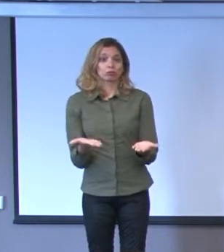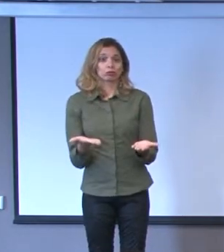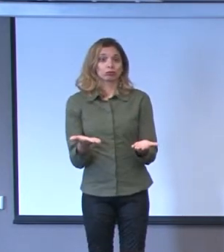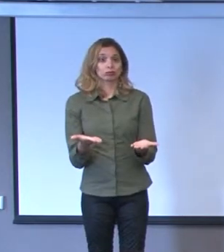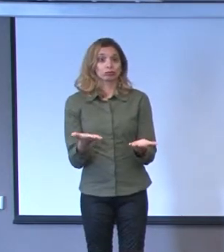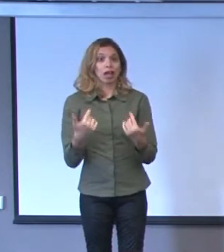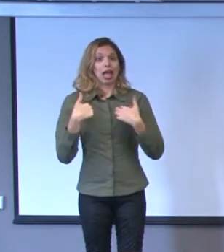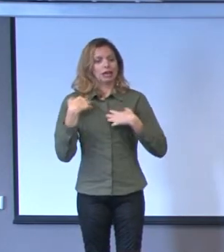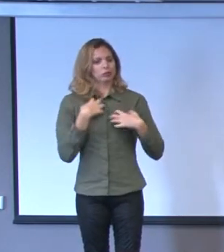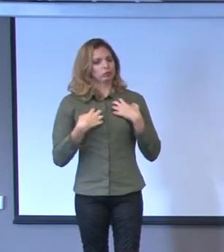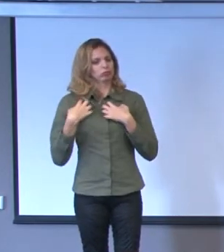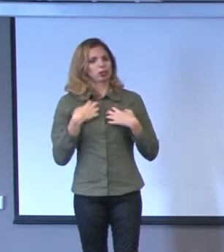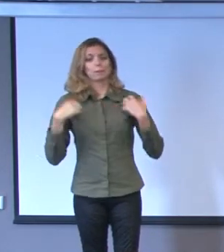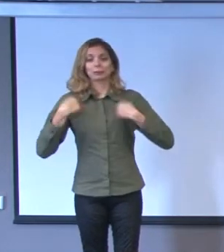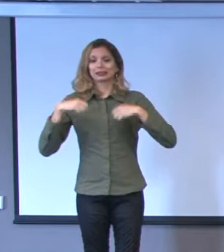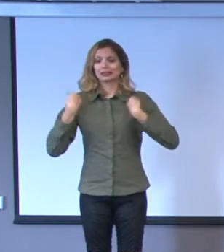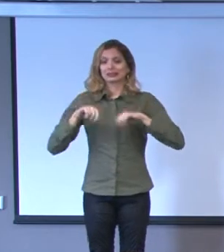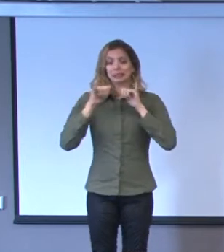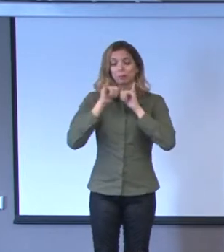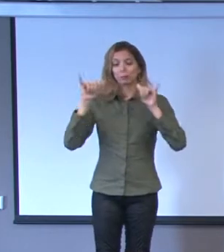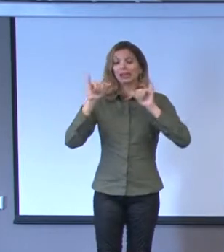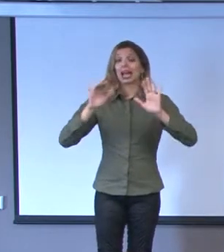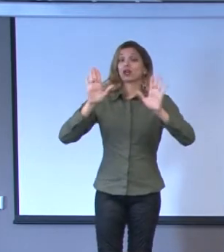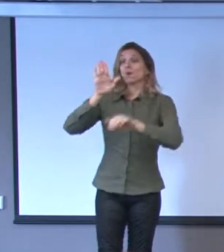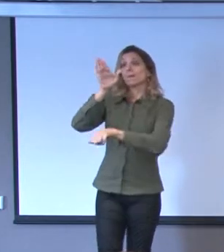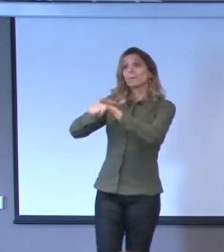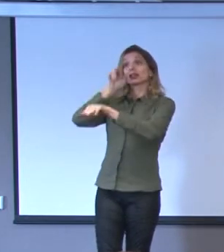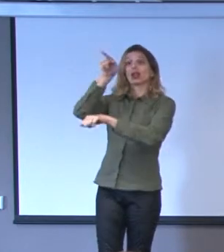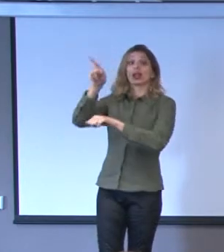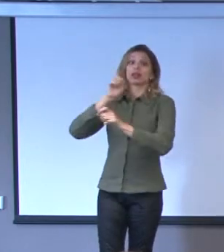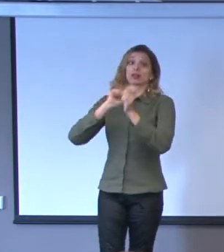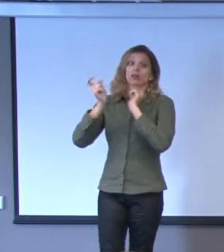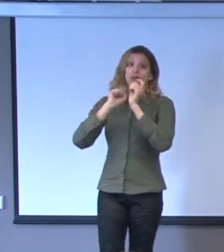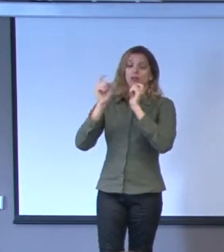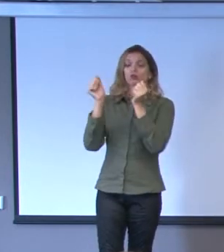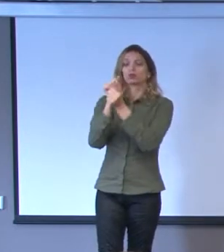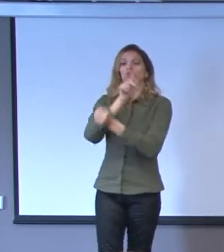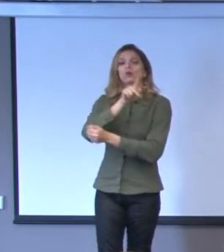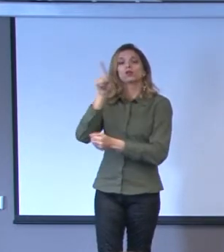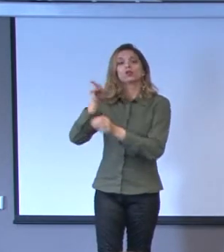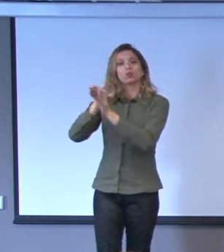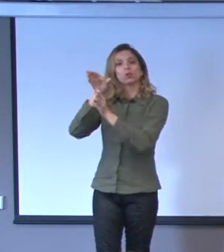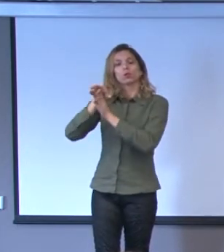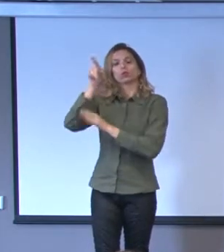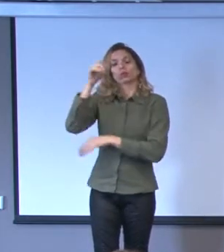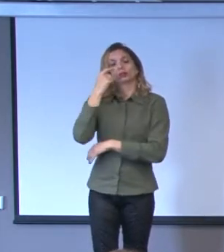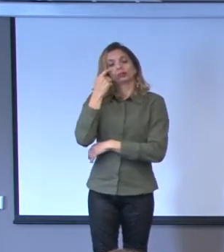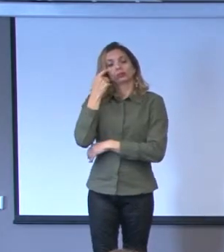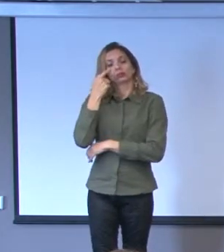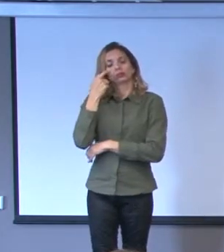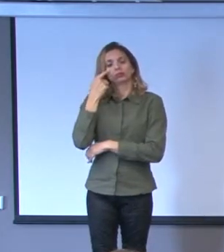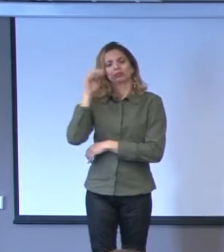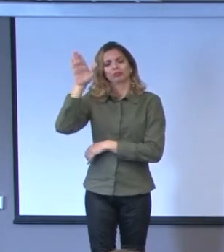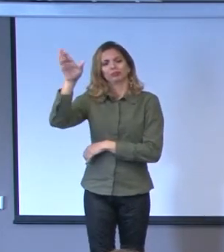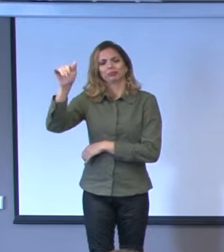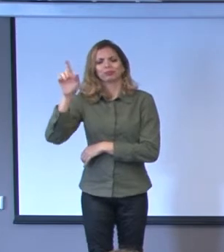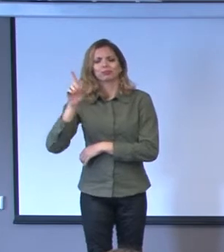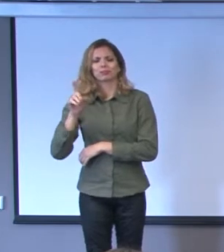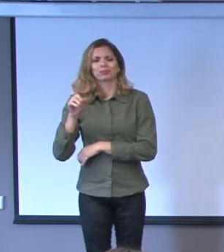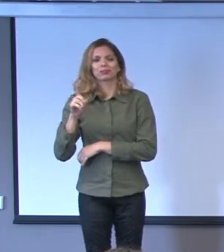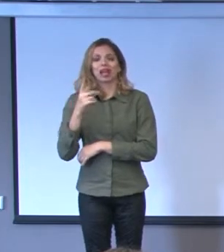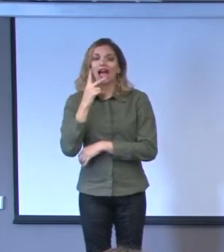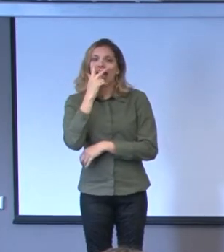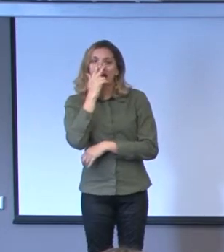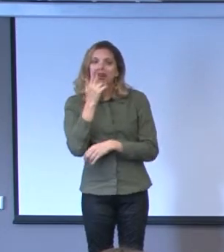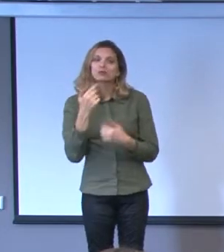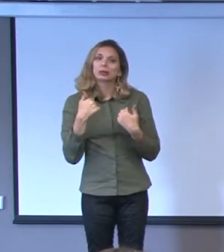preocupado, porque aquilo ia ser publicado, marquei uma reunião com ela e com o professor que orientava ela. E aí acho que eu me desprendi um